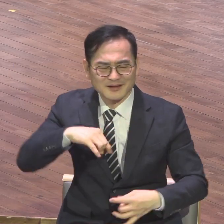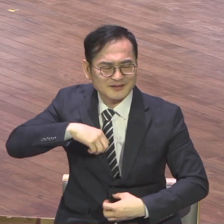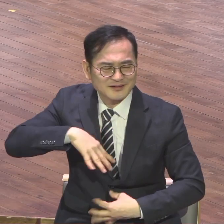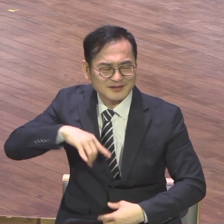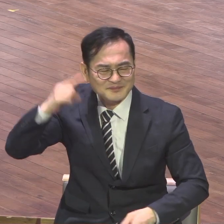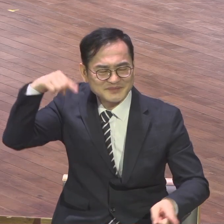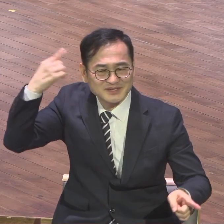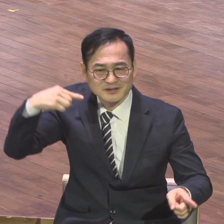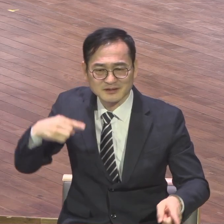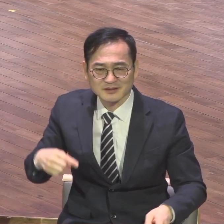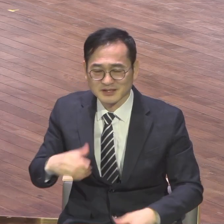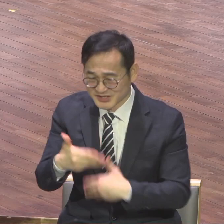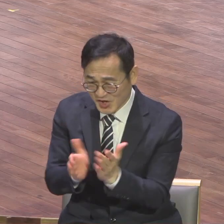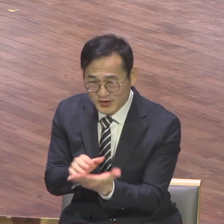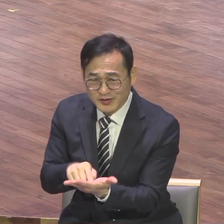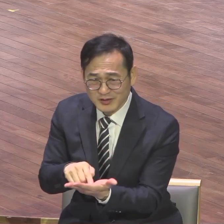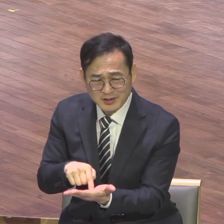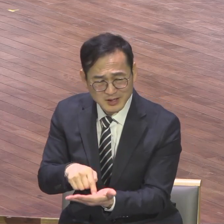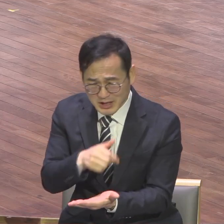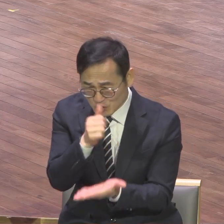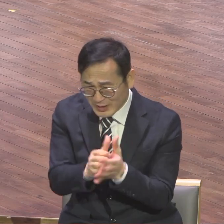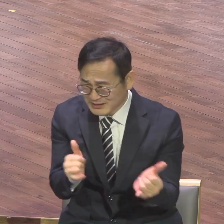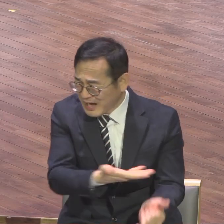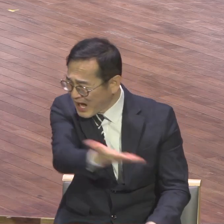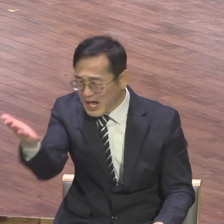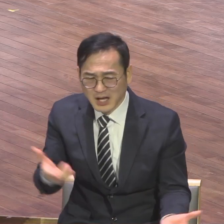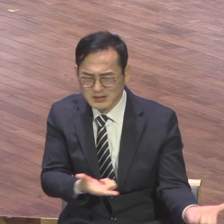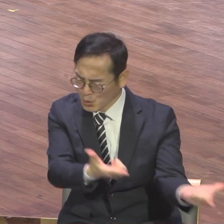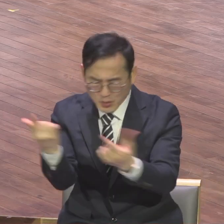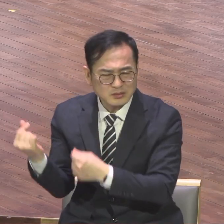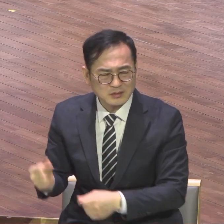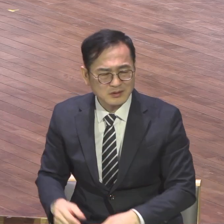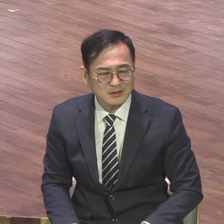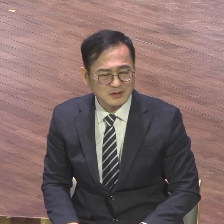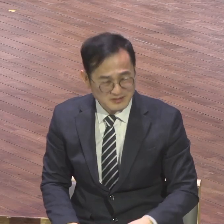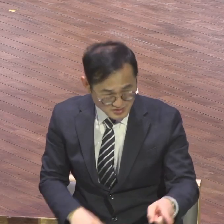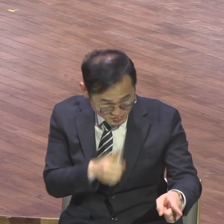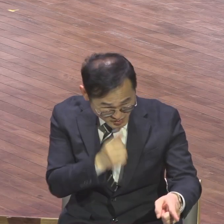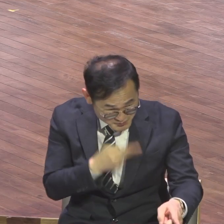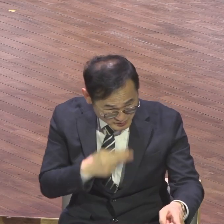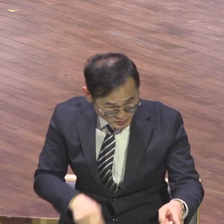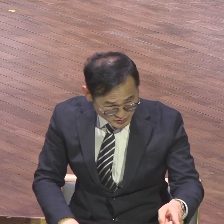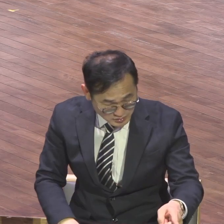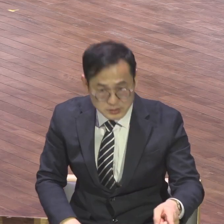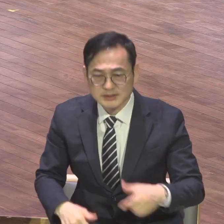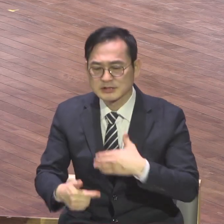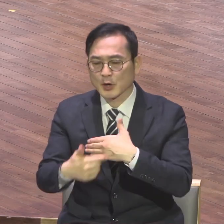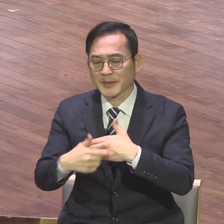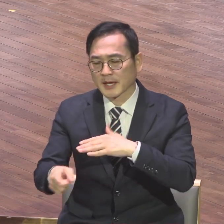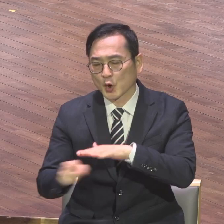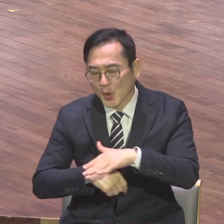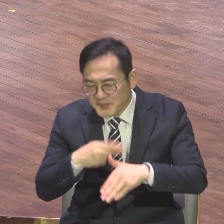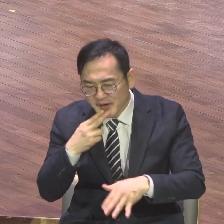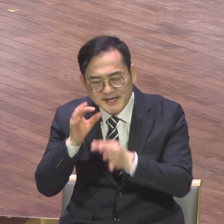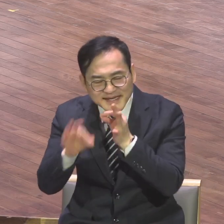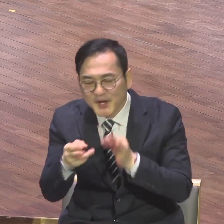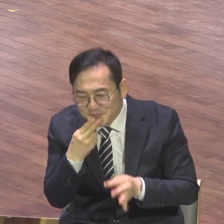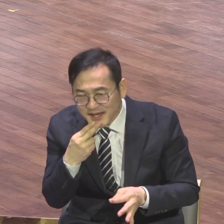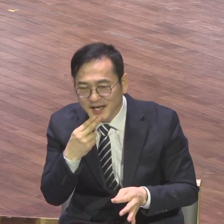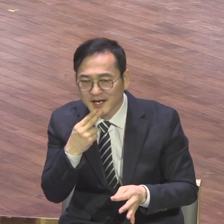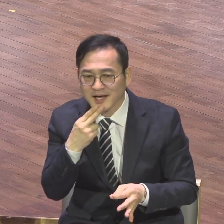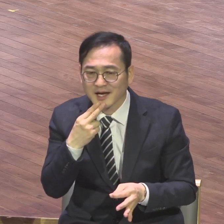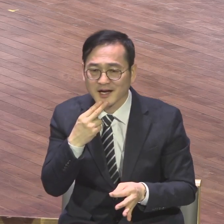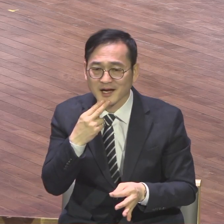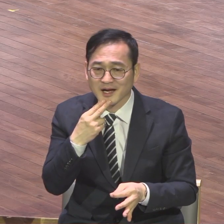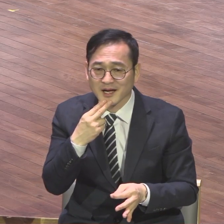성경이 모든 사람이 죄를 지었다 했는데 네가 죄가 없어? 눈에 보이는 도둑질 안 했다. 내가 사기 안 쳤다. 너무 그